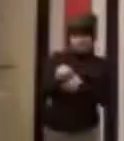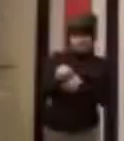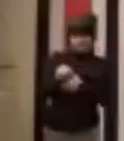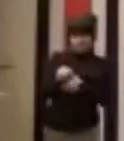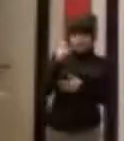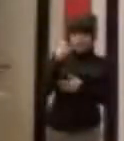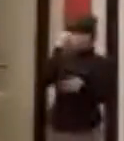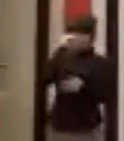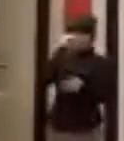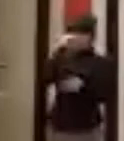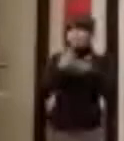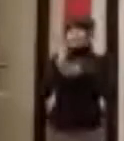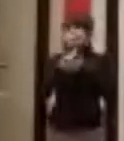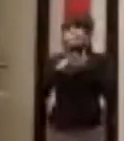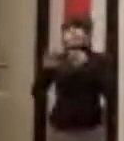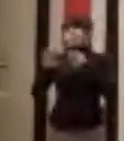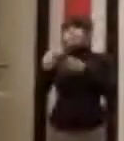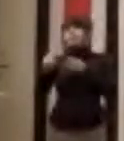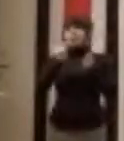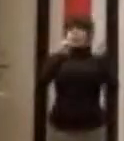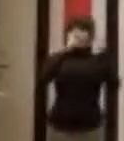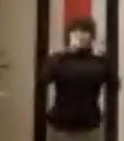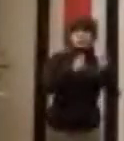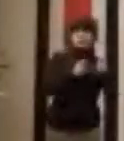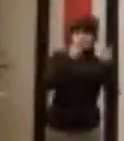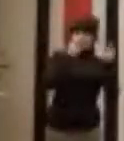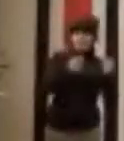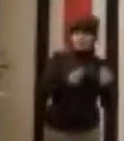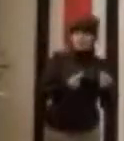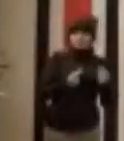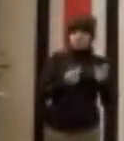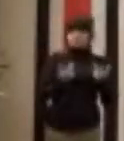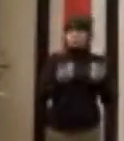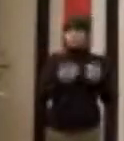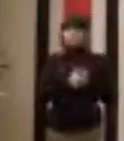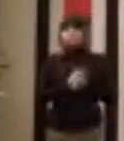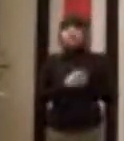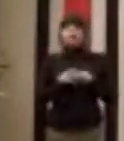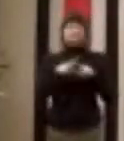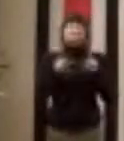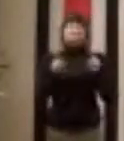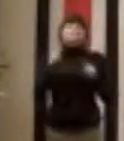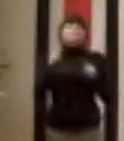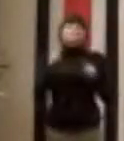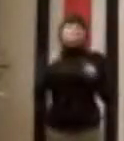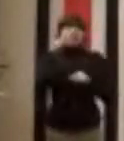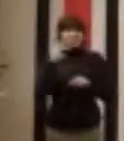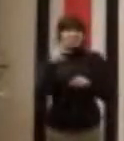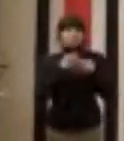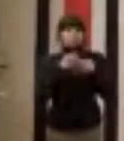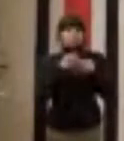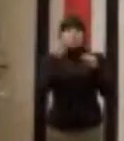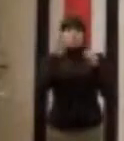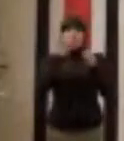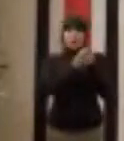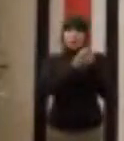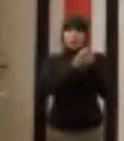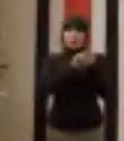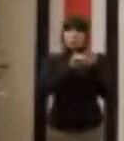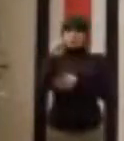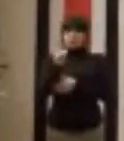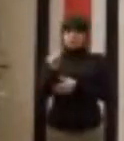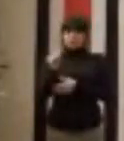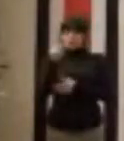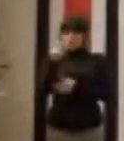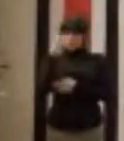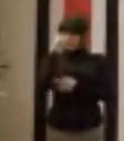hay que tomar alguna partida, si tuvo que haber algún reajuste dentro del presupuesto, bueno, es para 2015. Pero, ¿cómo fue que se calculó ese porcentaje? Si